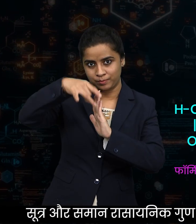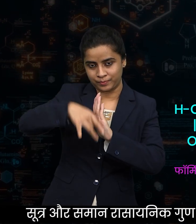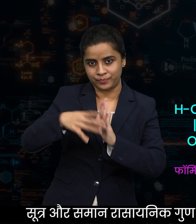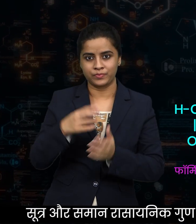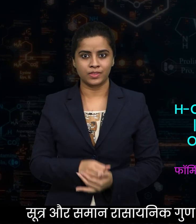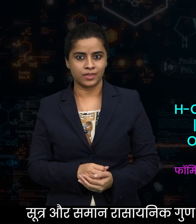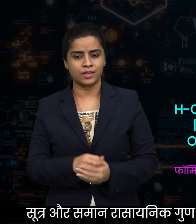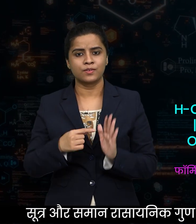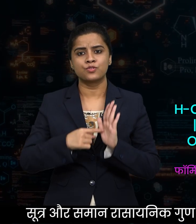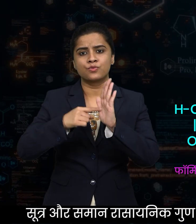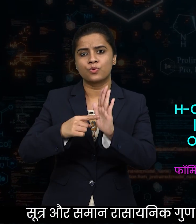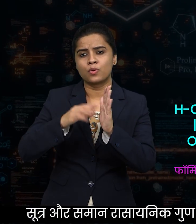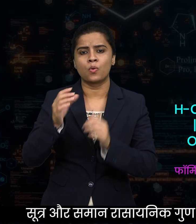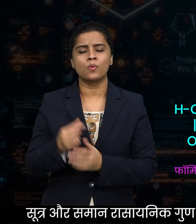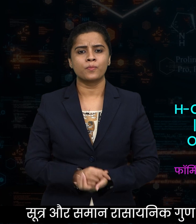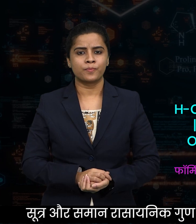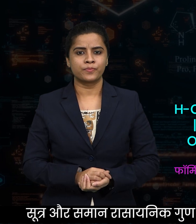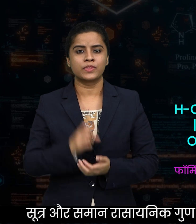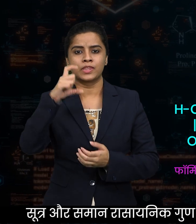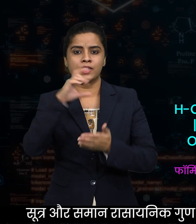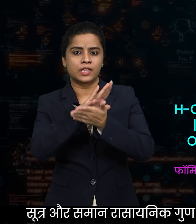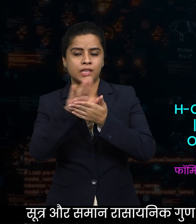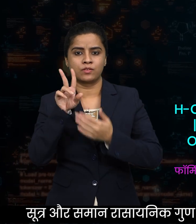एक CH2 समूह से भिन्न होते हैं।